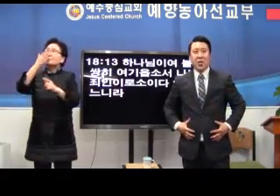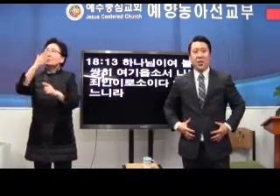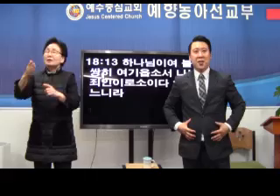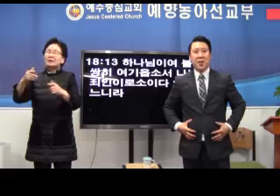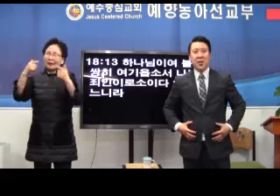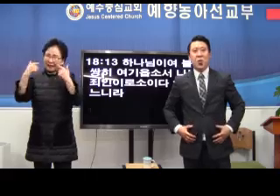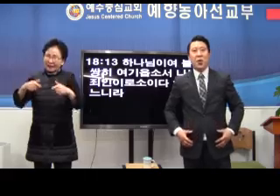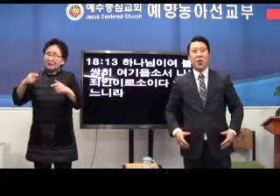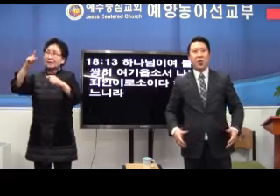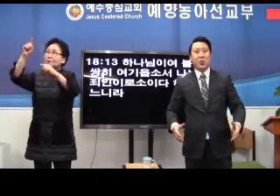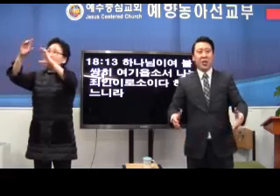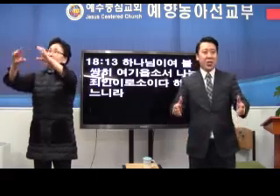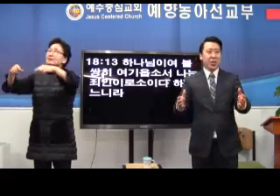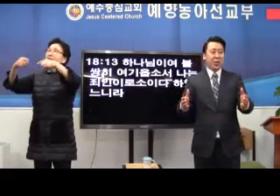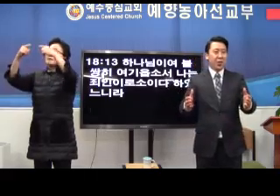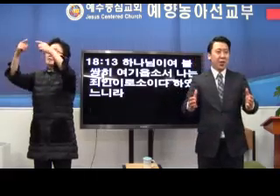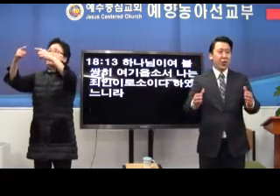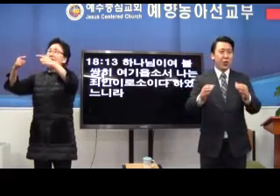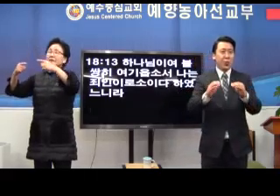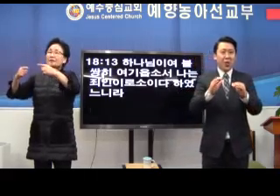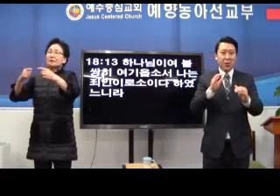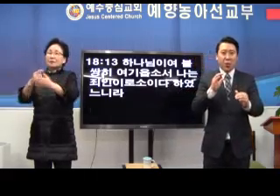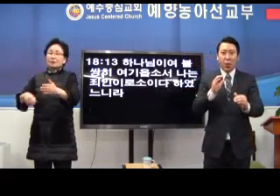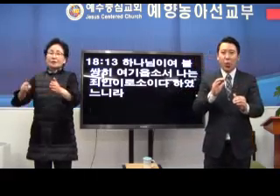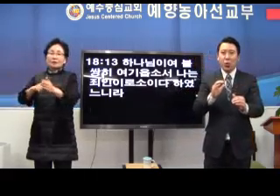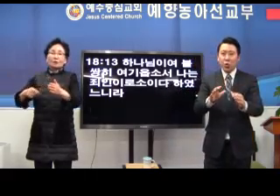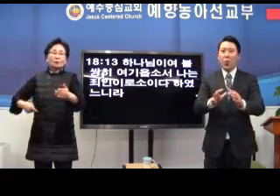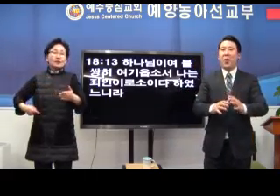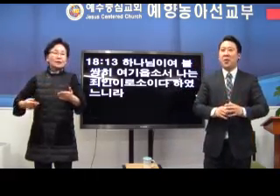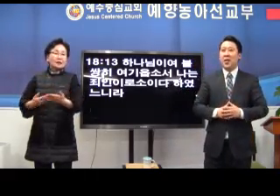준비하시는 저와 여러분들 되시기를 주님의 이름으로 축복합니다.